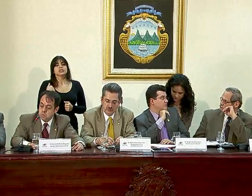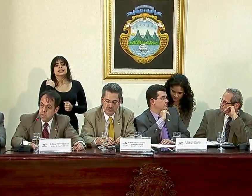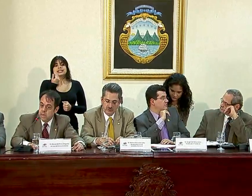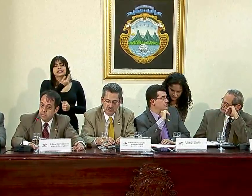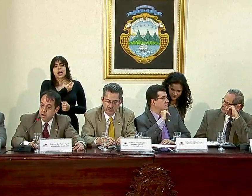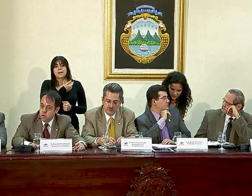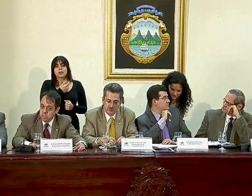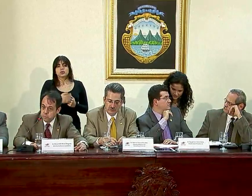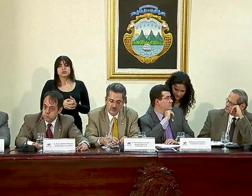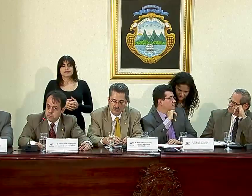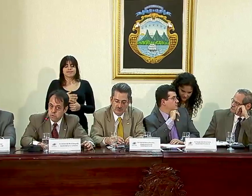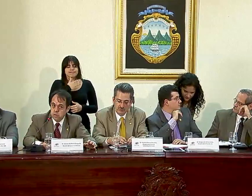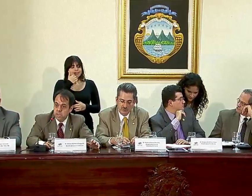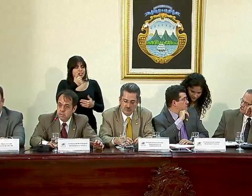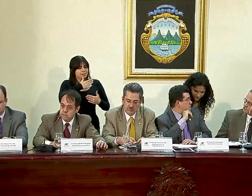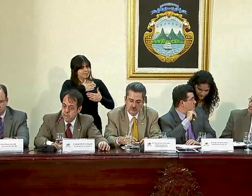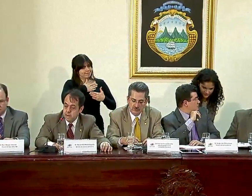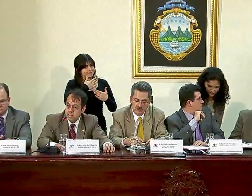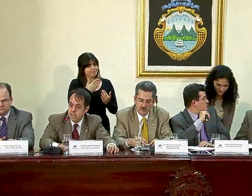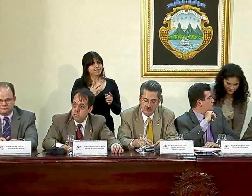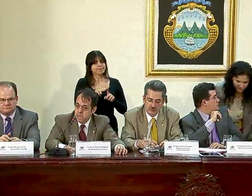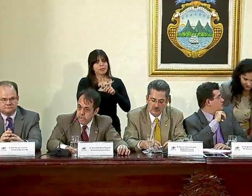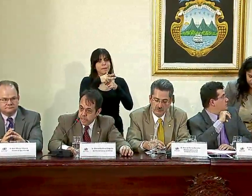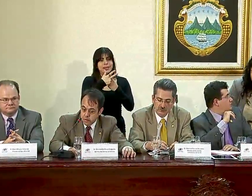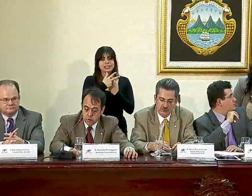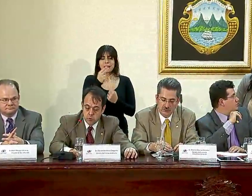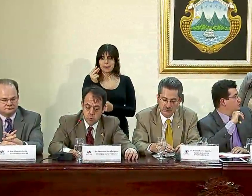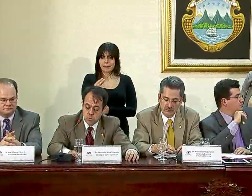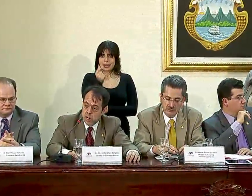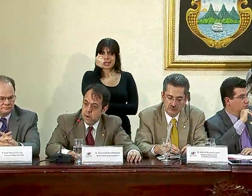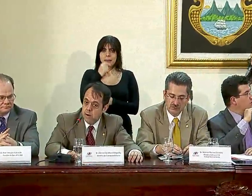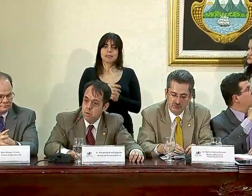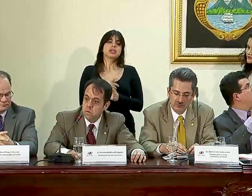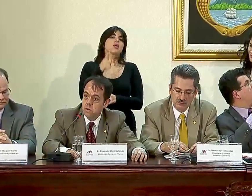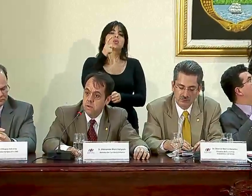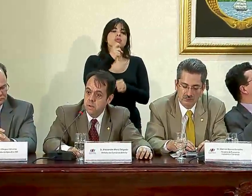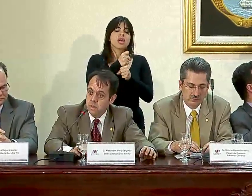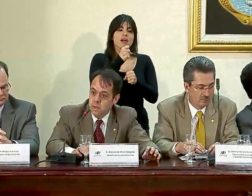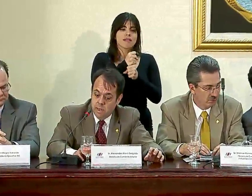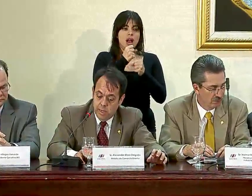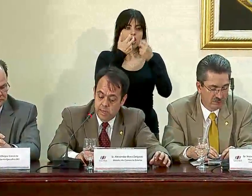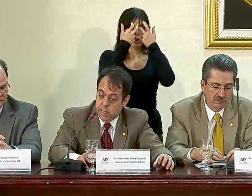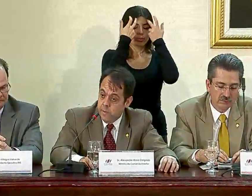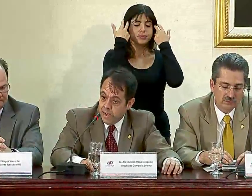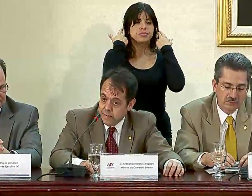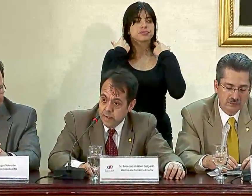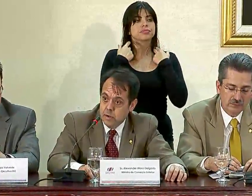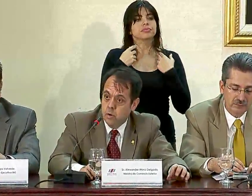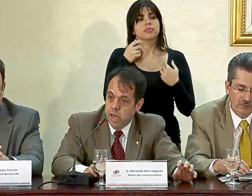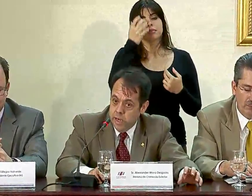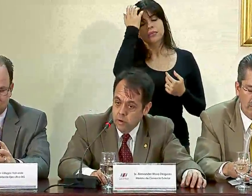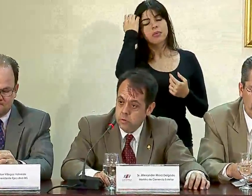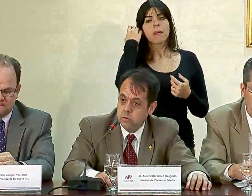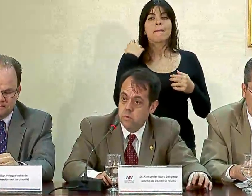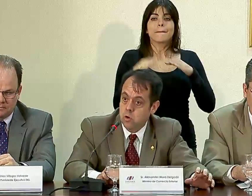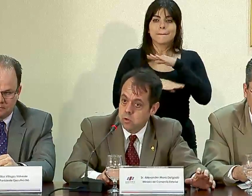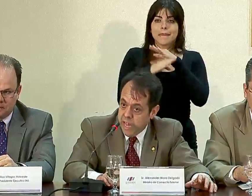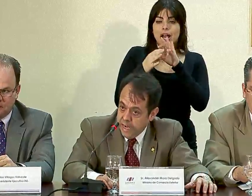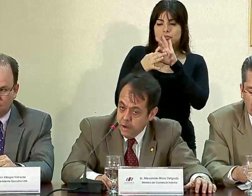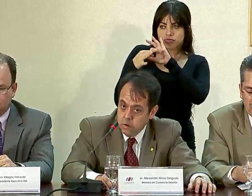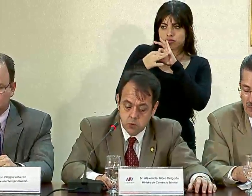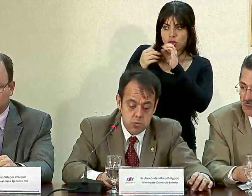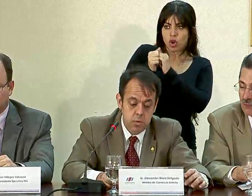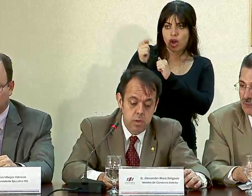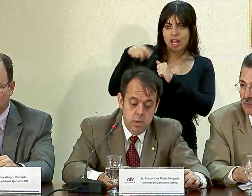estamos en la mejor disposición de iniciar de inmediato un trabajo de base con ellos, con